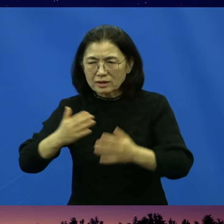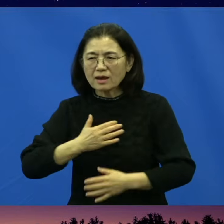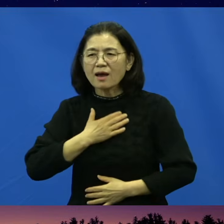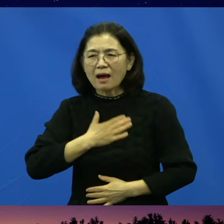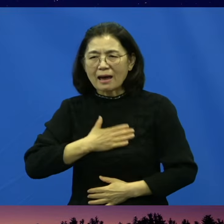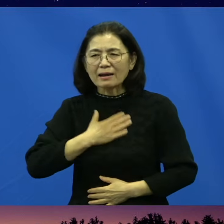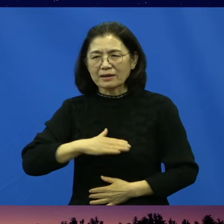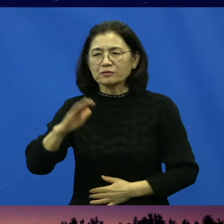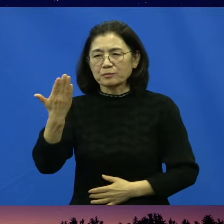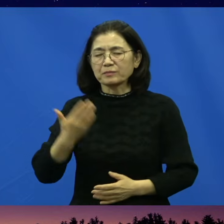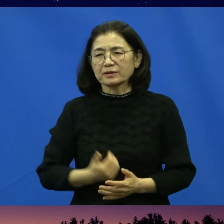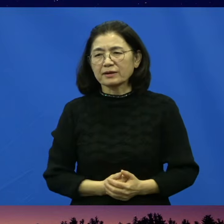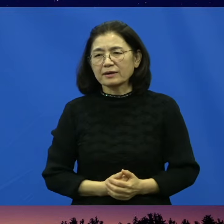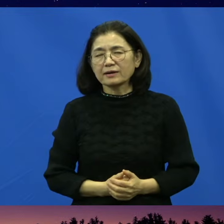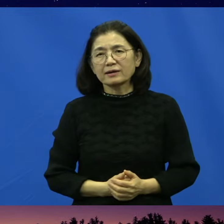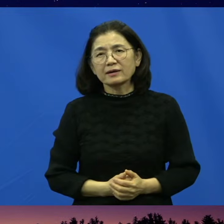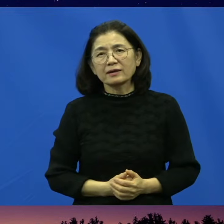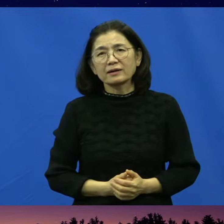것입니다.